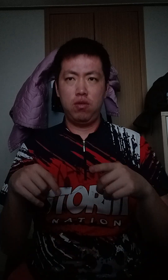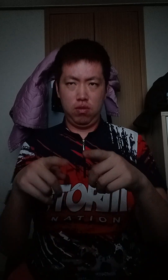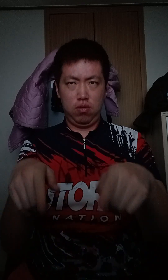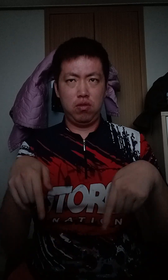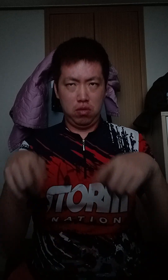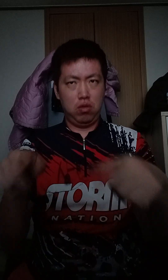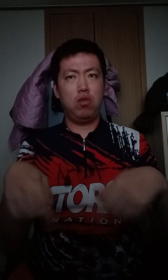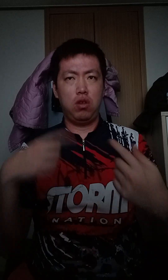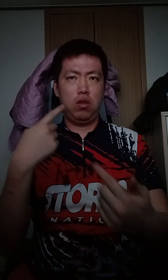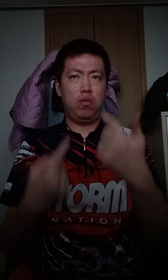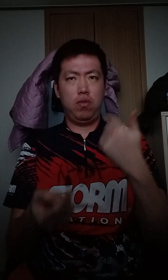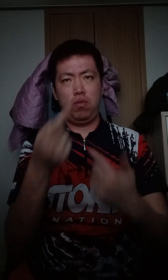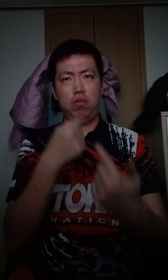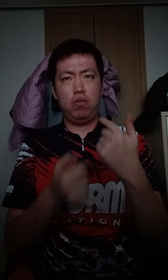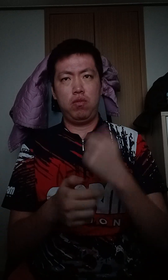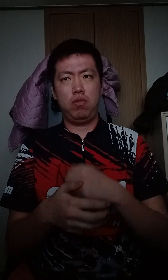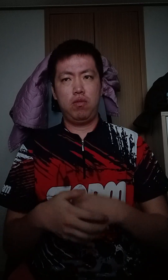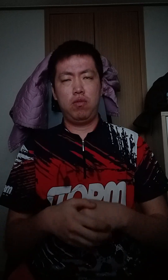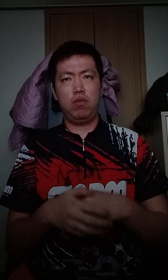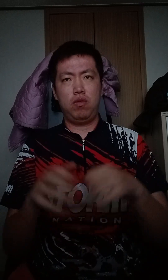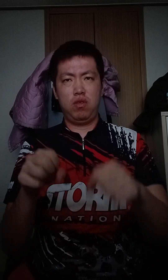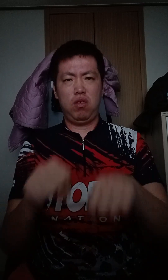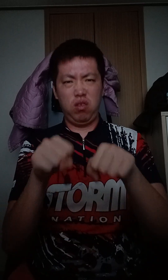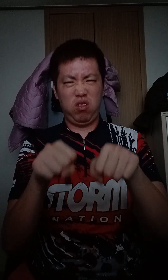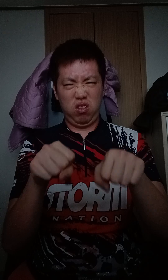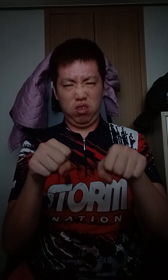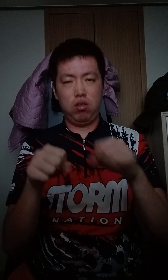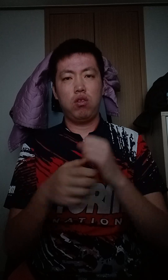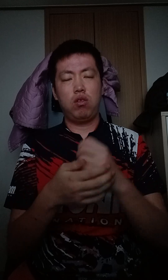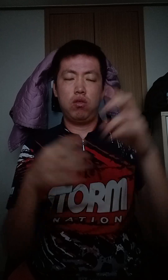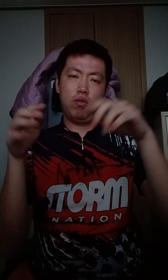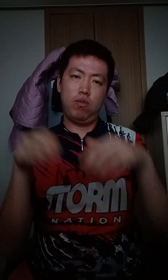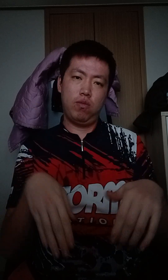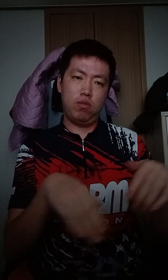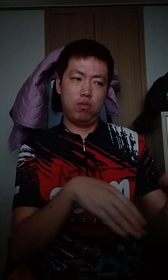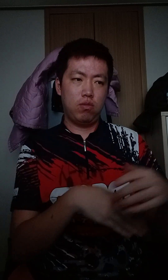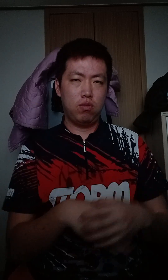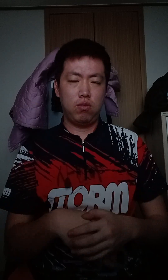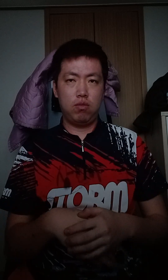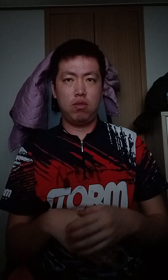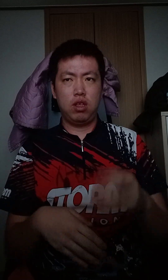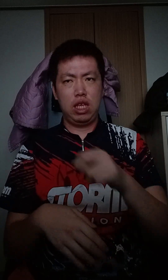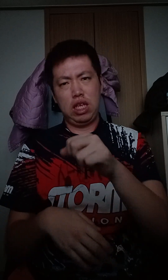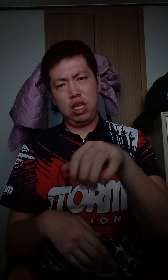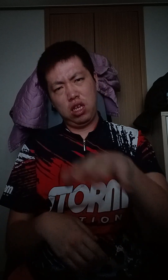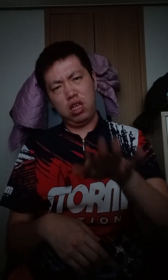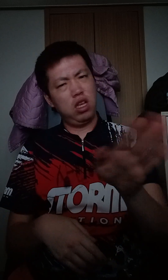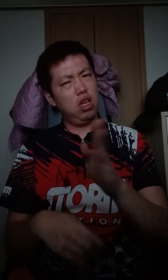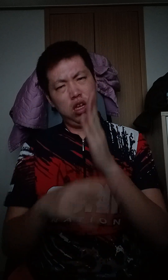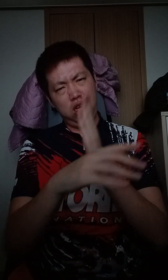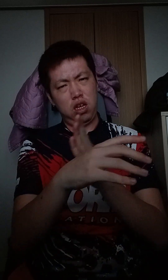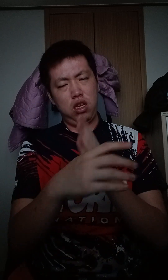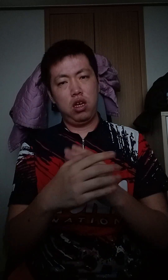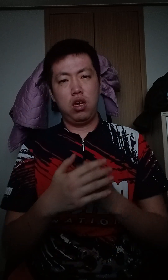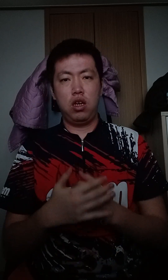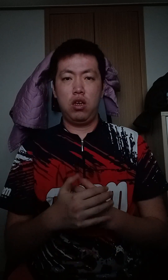갔다를 반복합니다. 손잡이를 잡아야만 변기에 앉을 수 있는데 손이 잘 닿질 않습니다. 굉장히